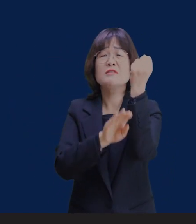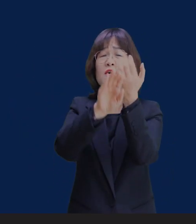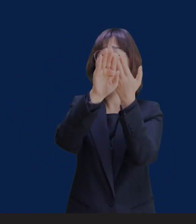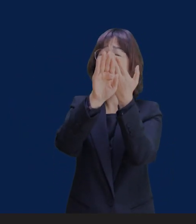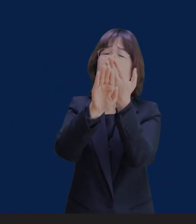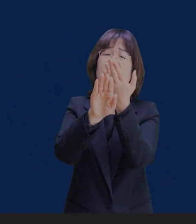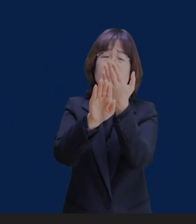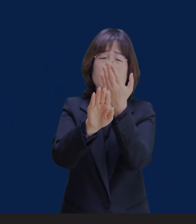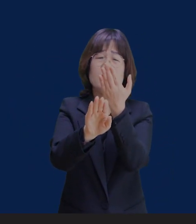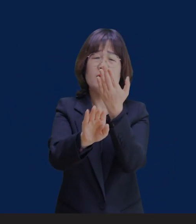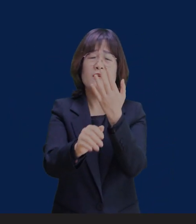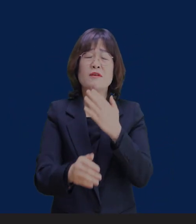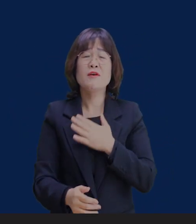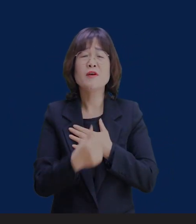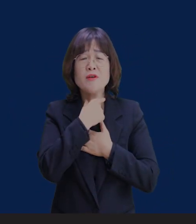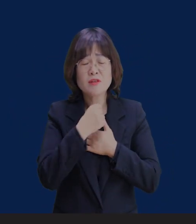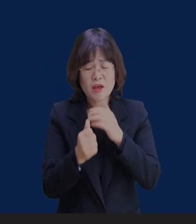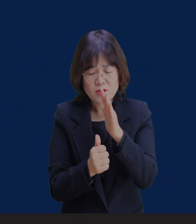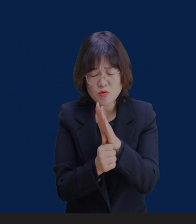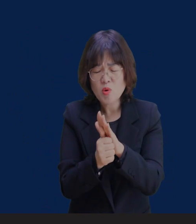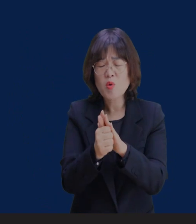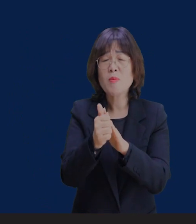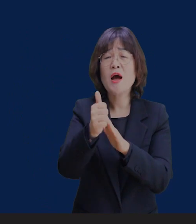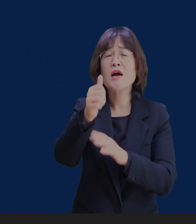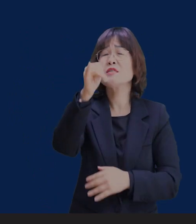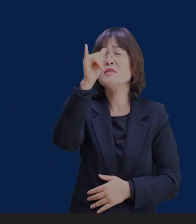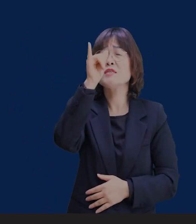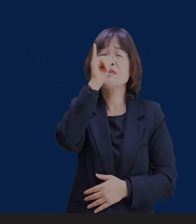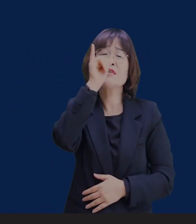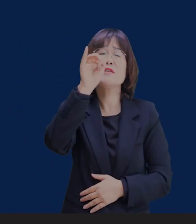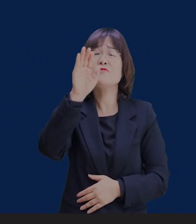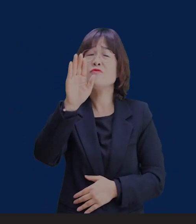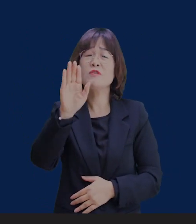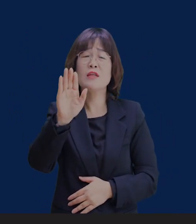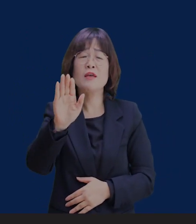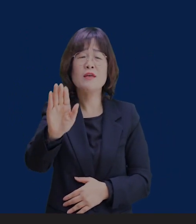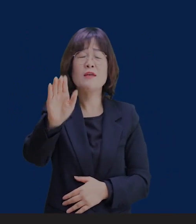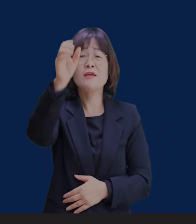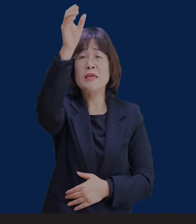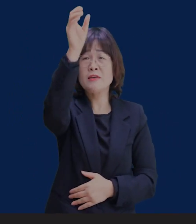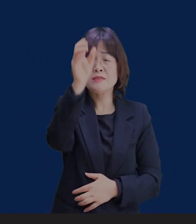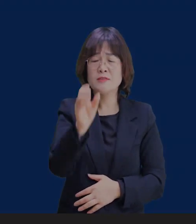십자가 그 그늘 아래 내 소망이